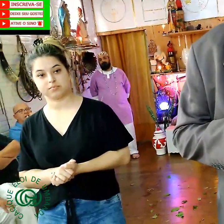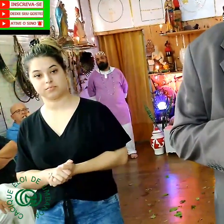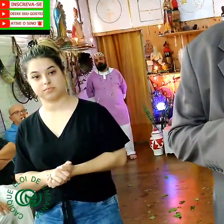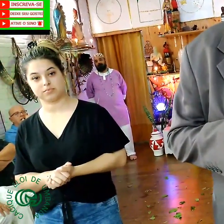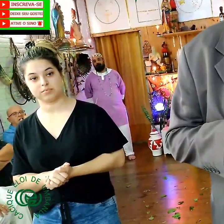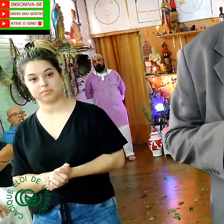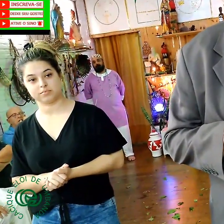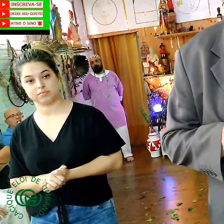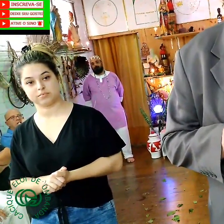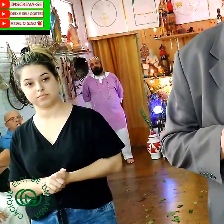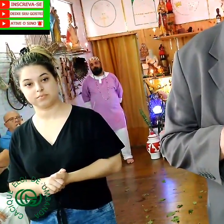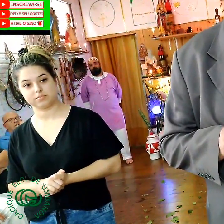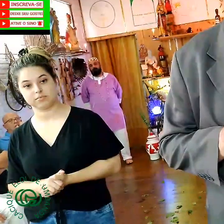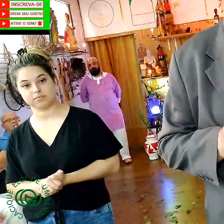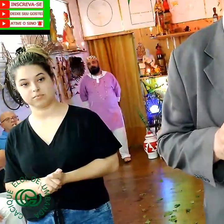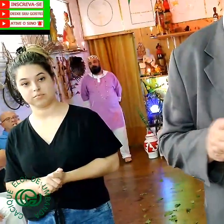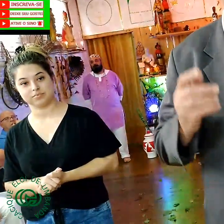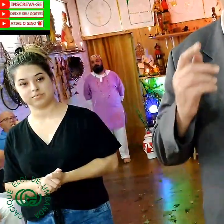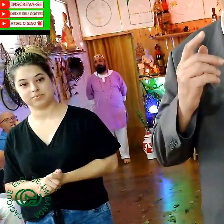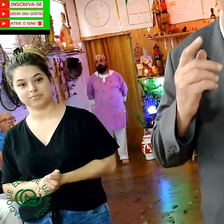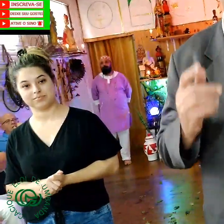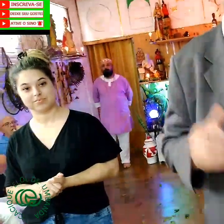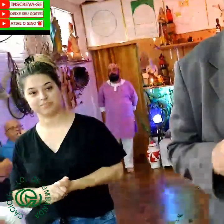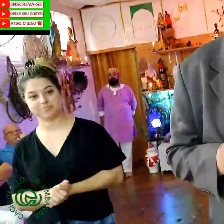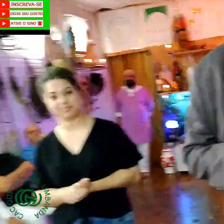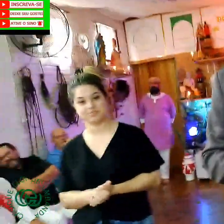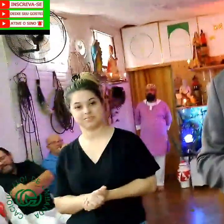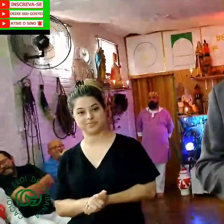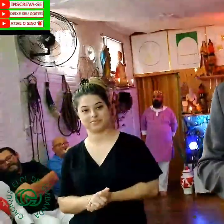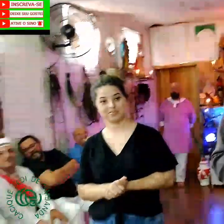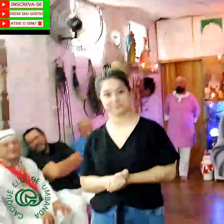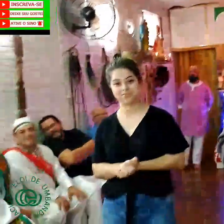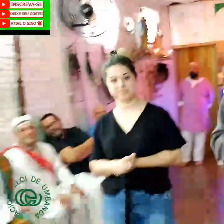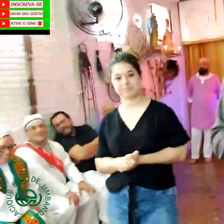bem jovenzinho, não é que o senhor não seja agora.